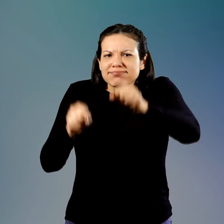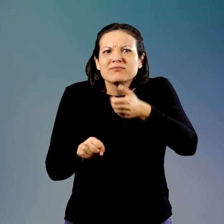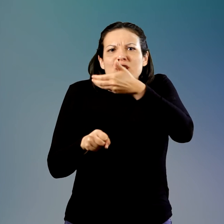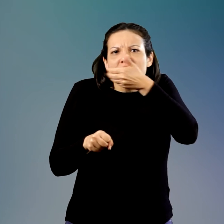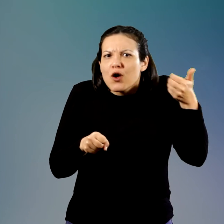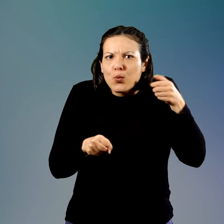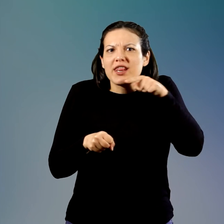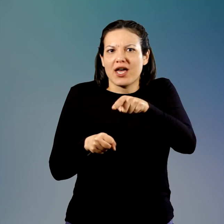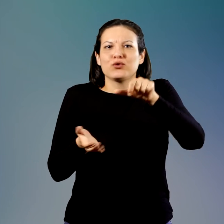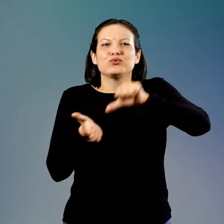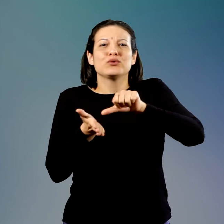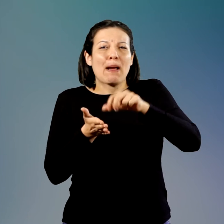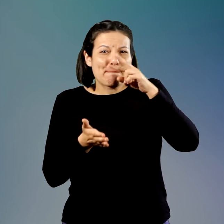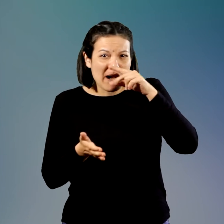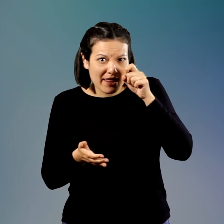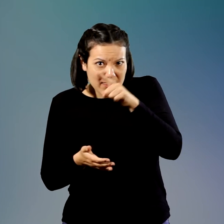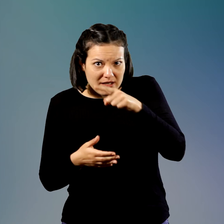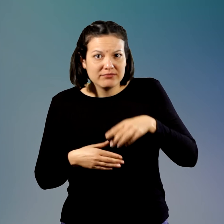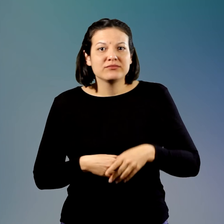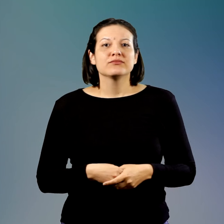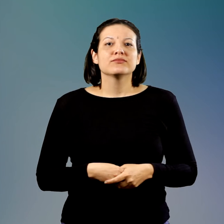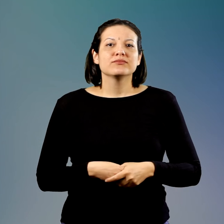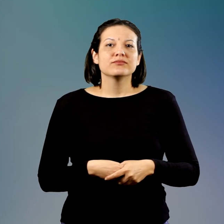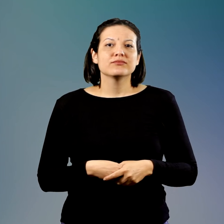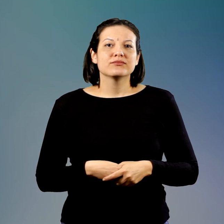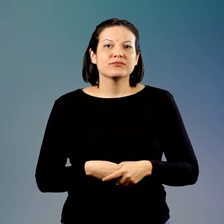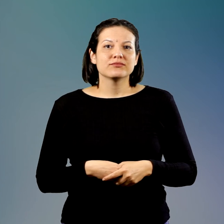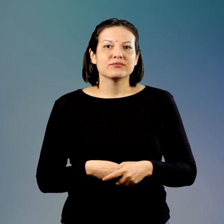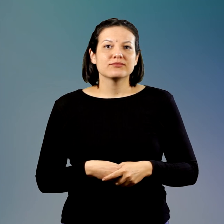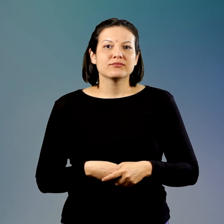1976-1983 en la ciudad de la plata